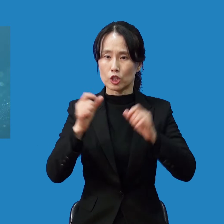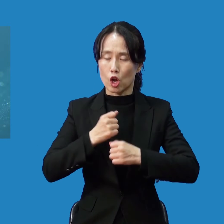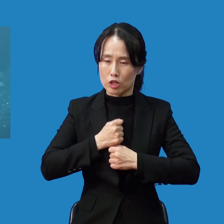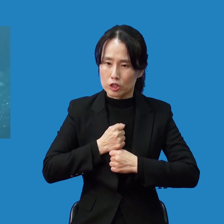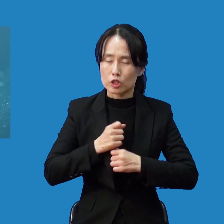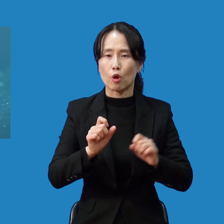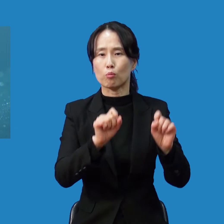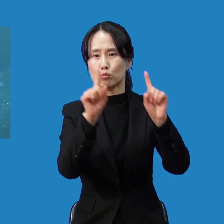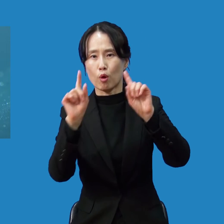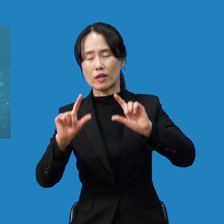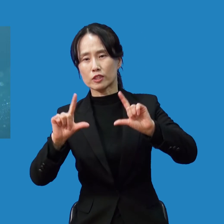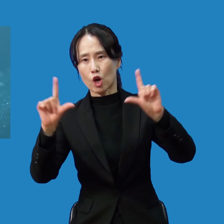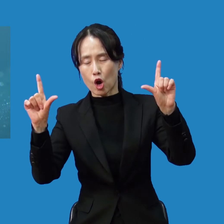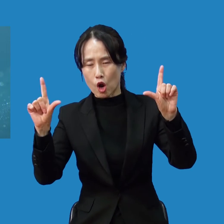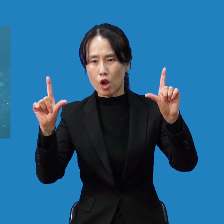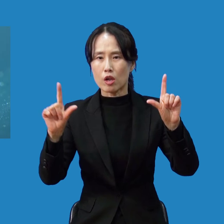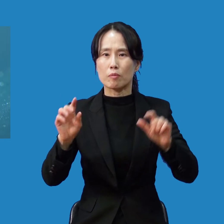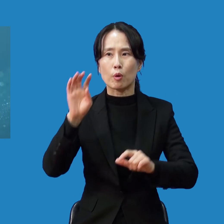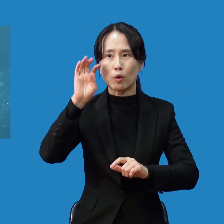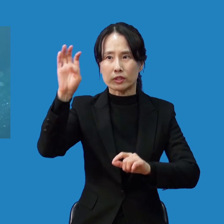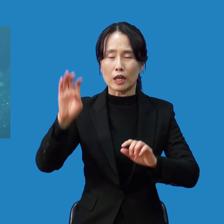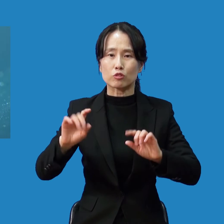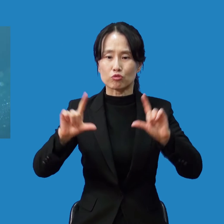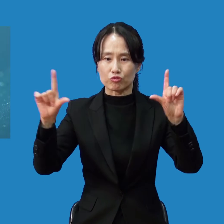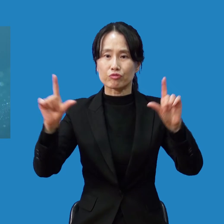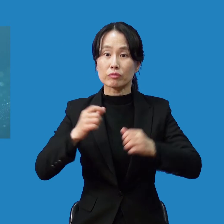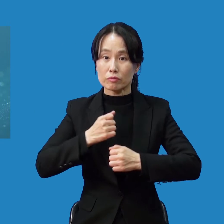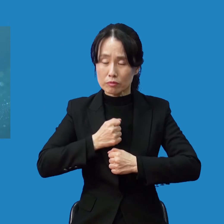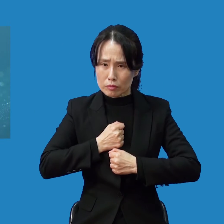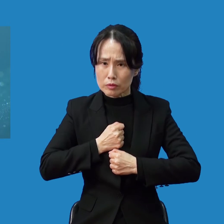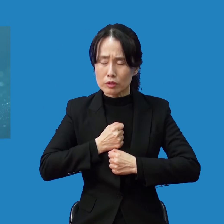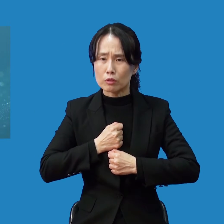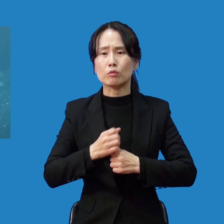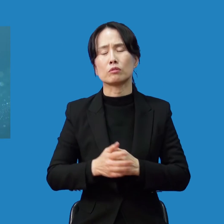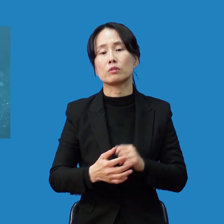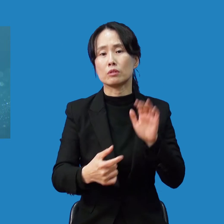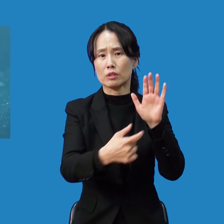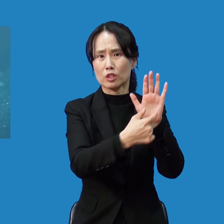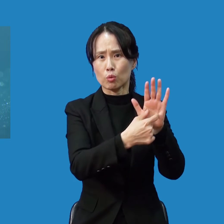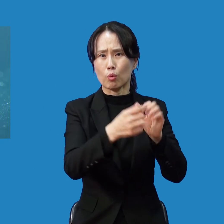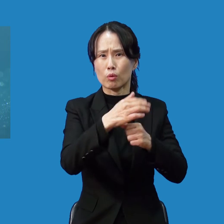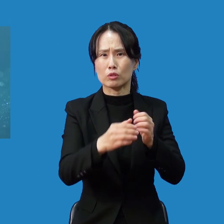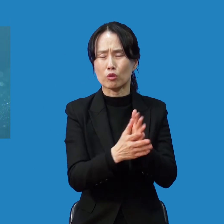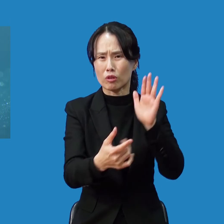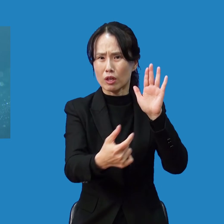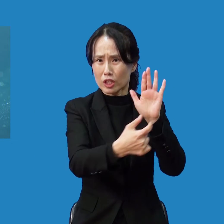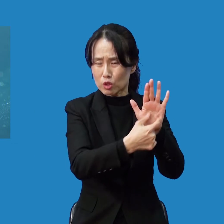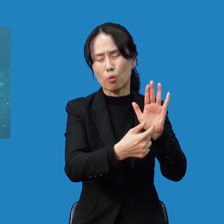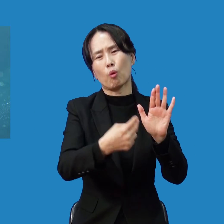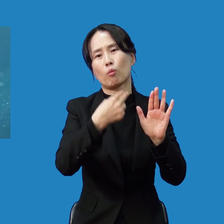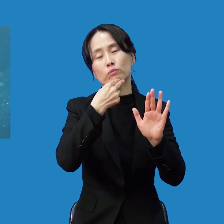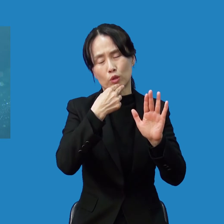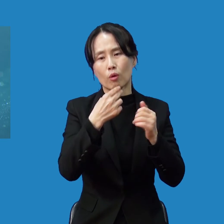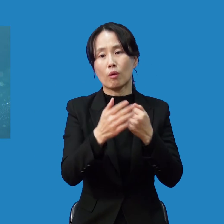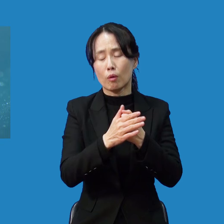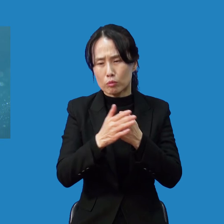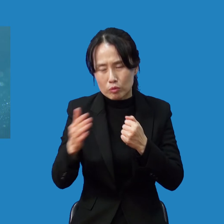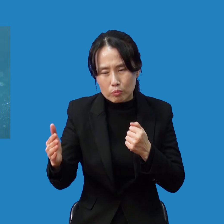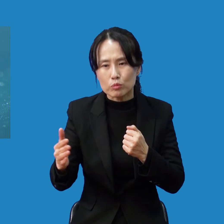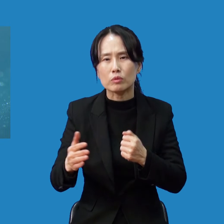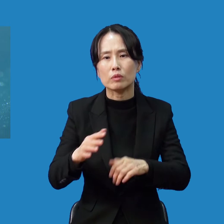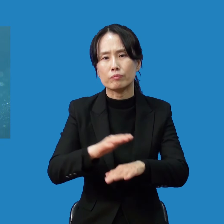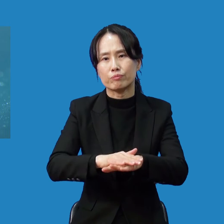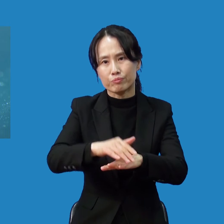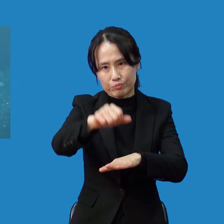부활절, 사순절 지키는 것은 아디아포라에 속한 일입니다. 성경에 그건 지켜야 된다, 지키면 안 된다, 그런